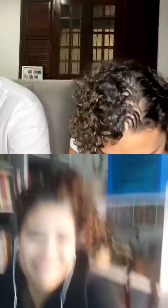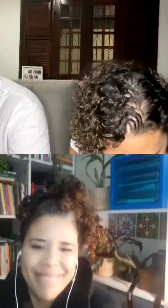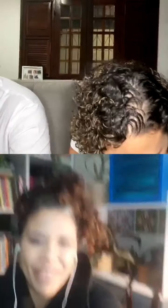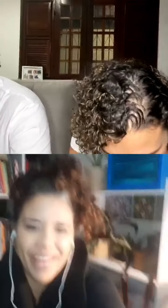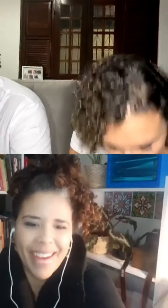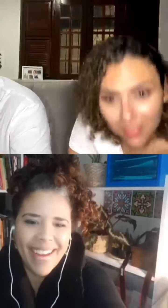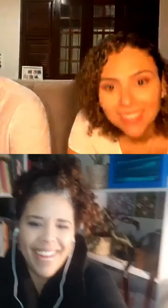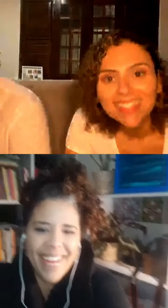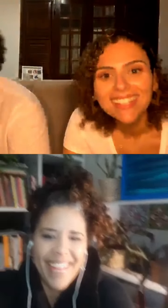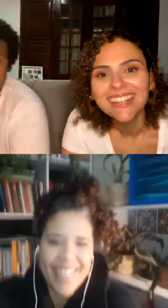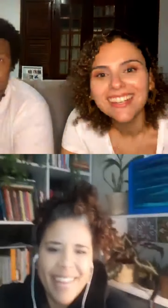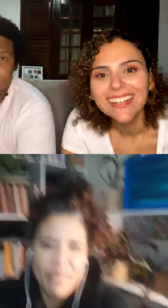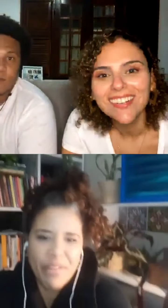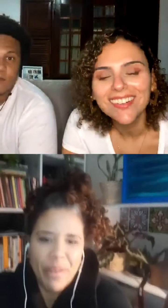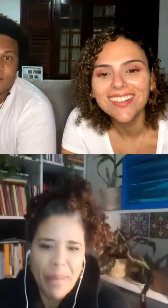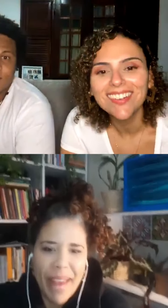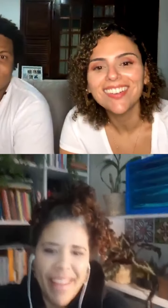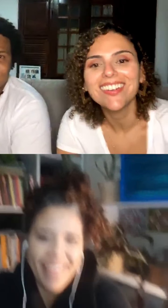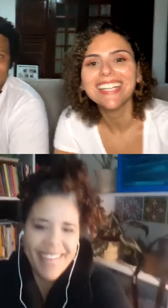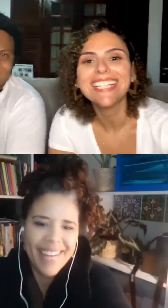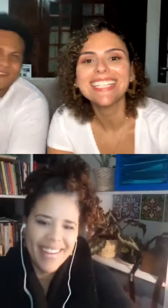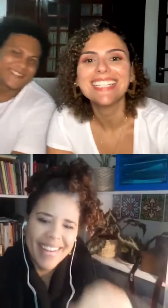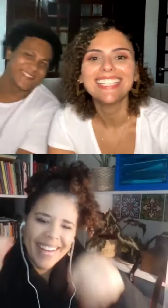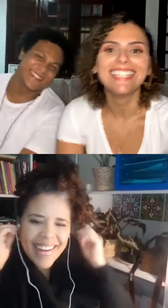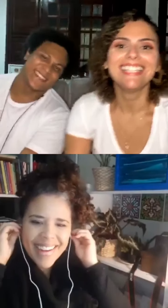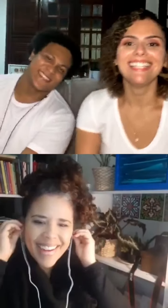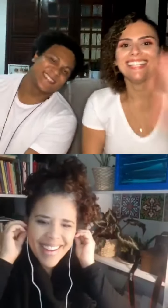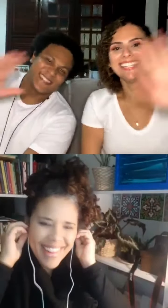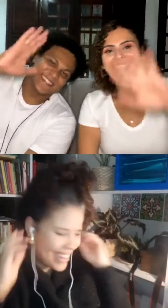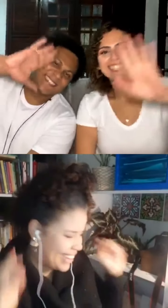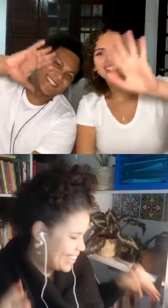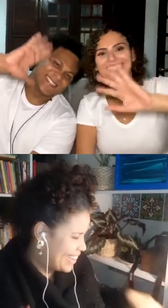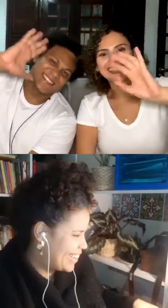Olá, estão me vendo bem? Oi, sim.